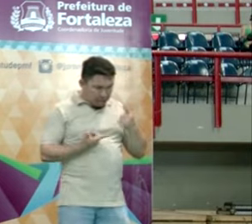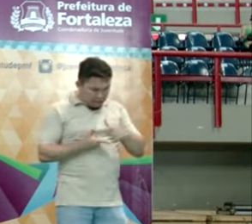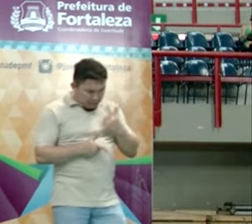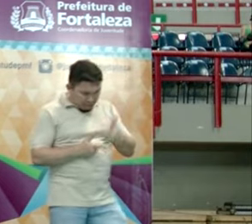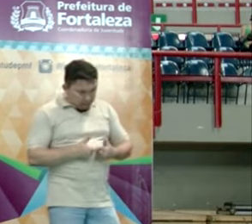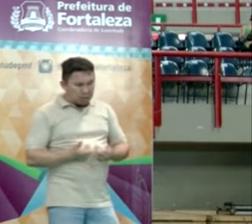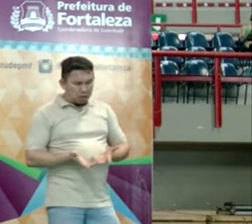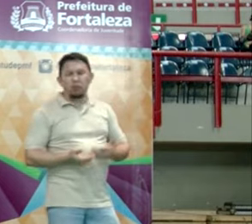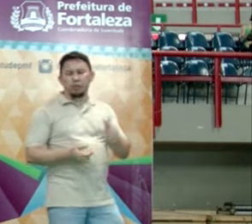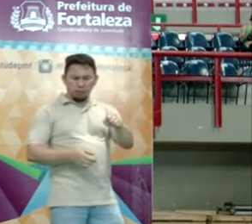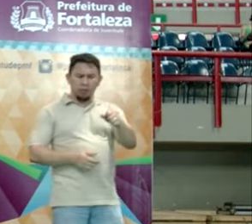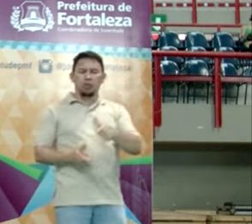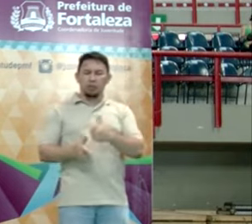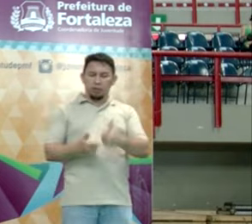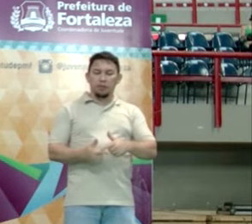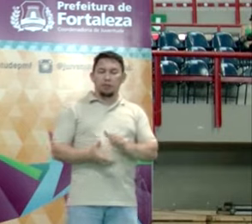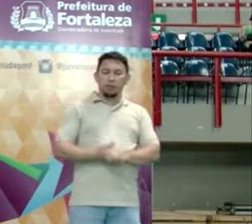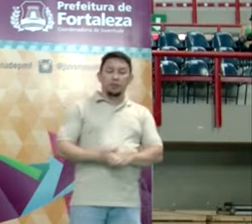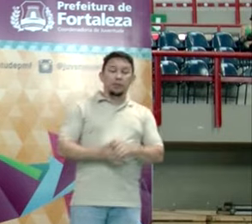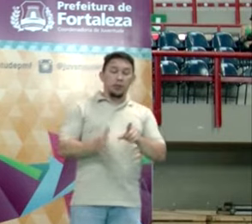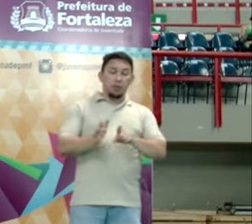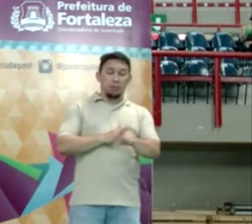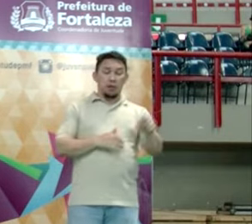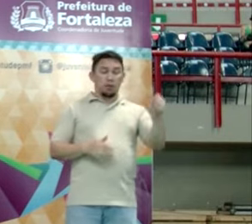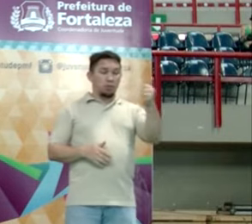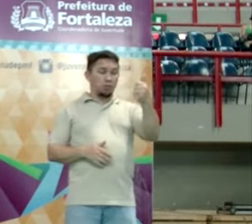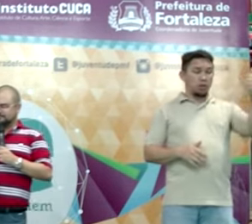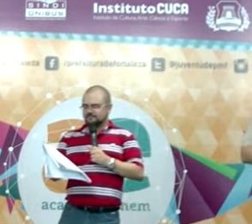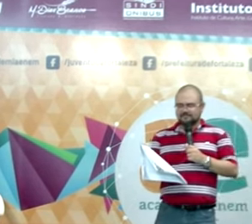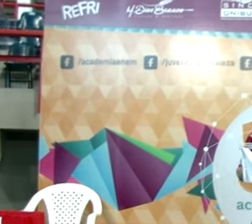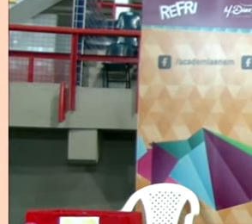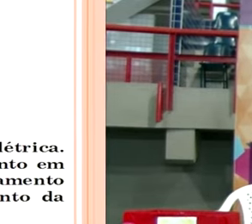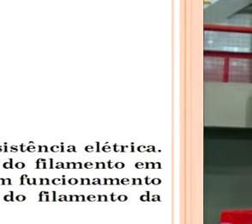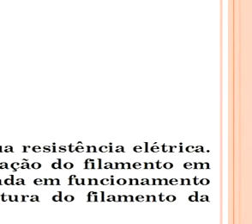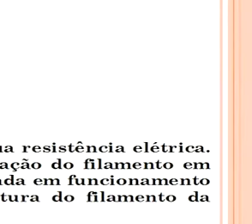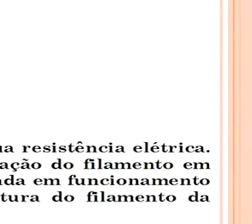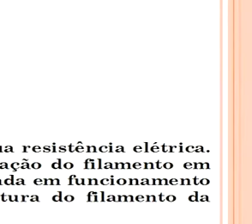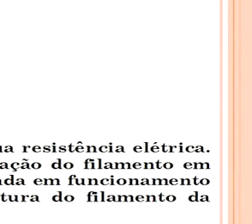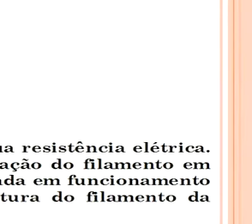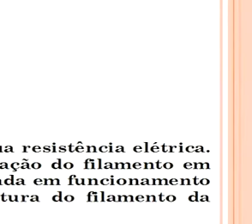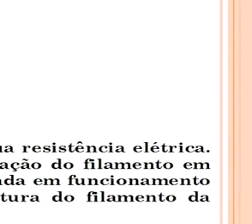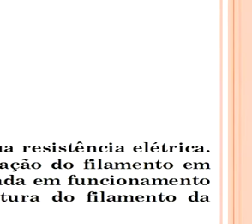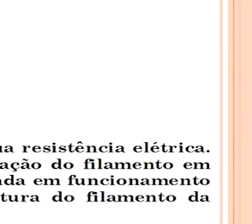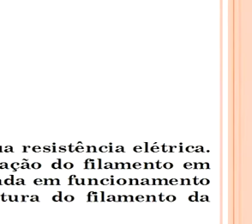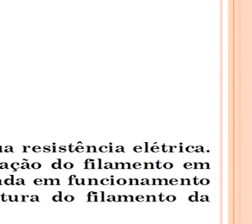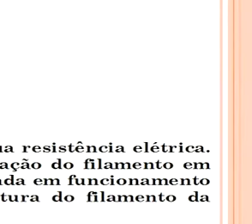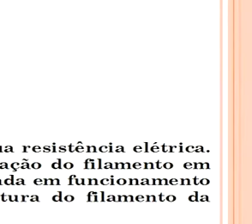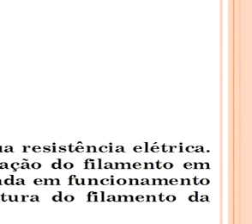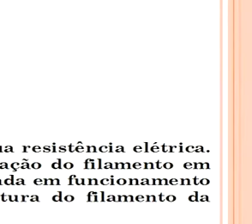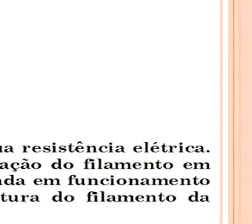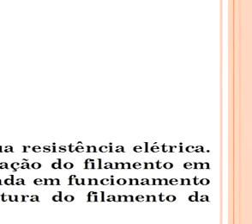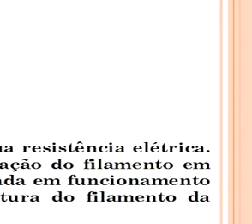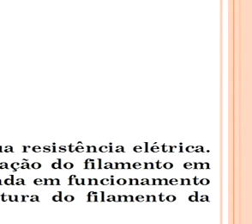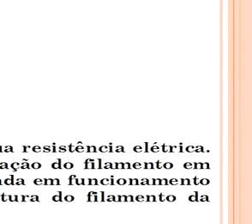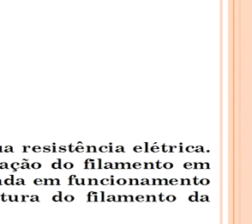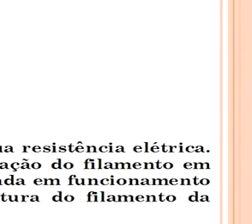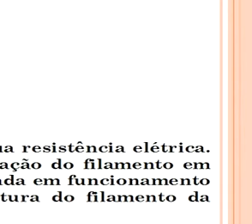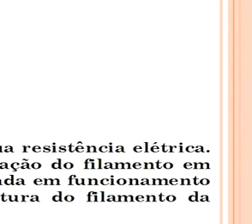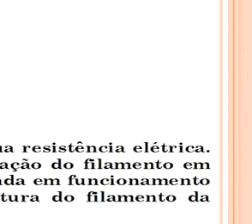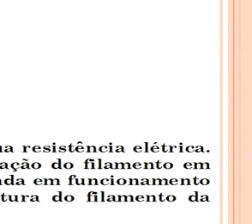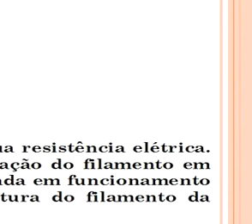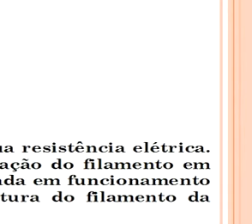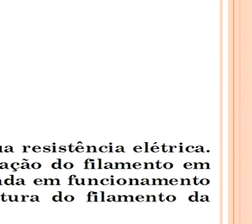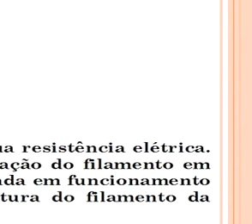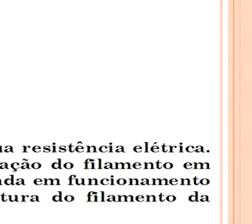novo. De novo. Olha essa questão 13, por favor. A figura 1,